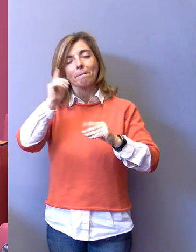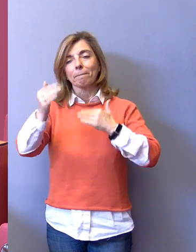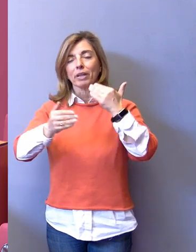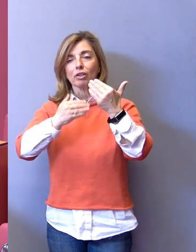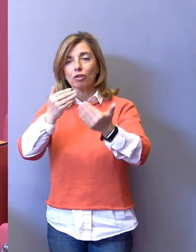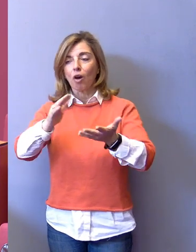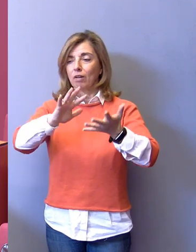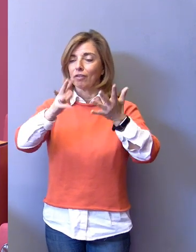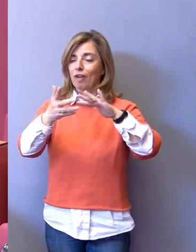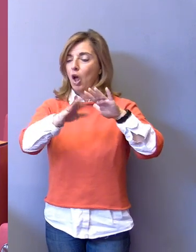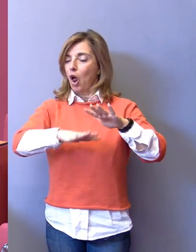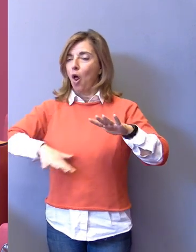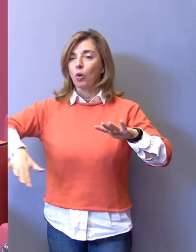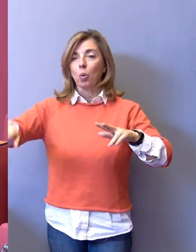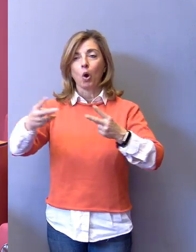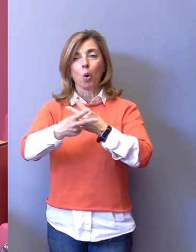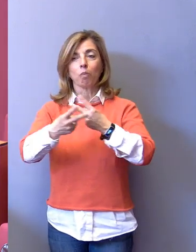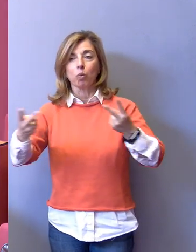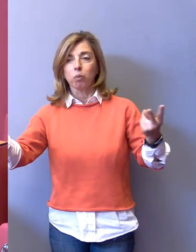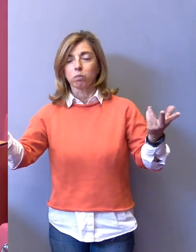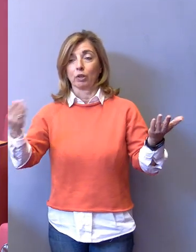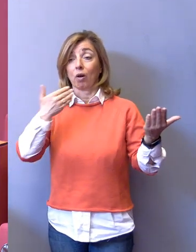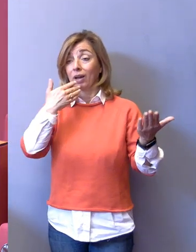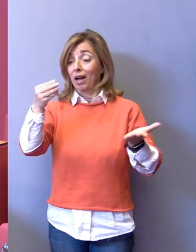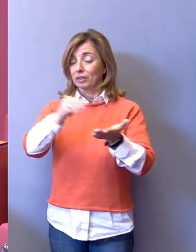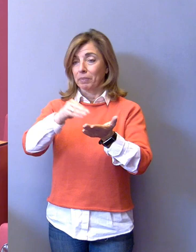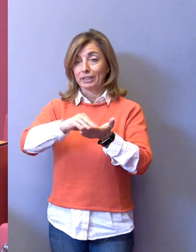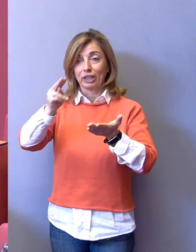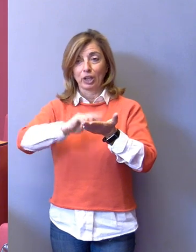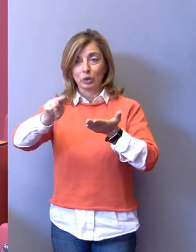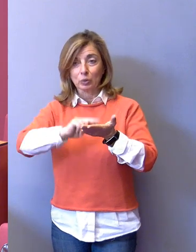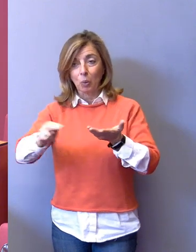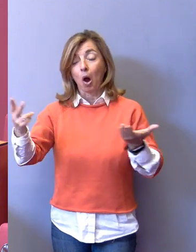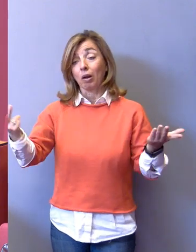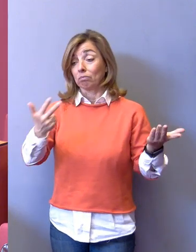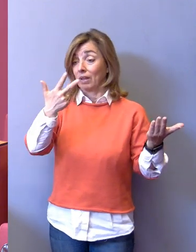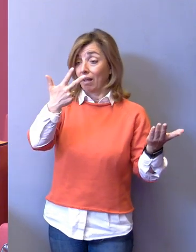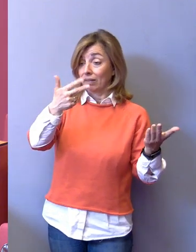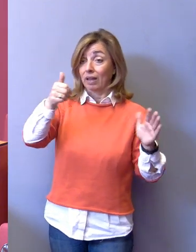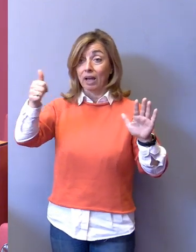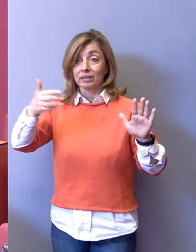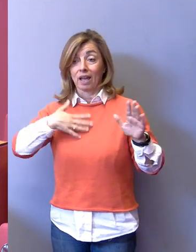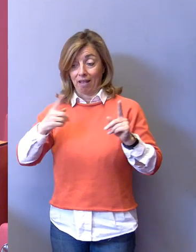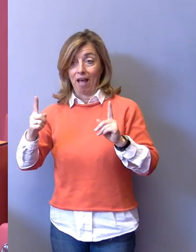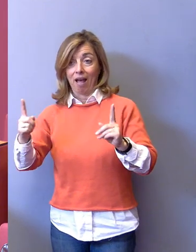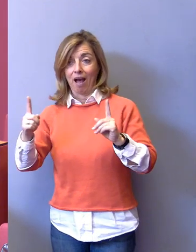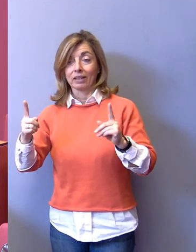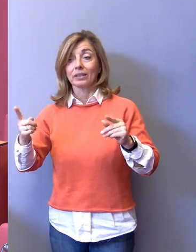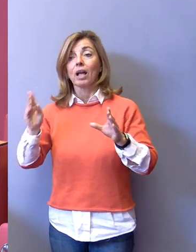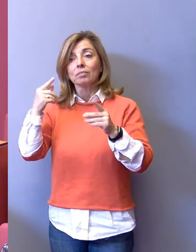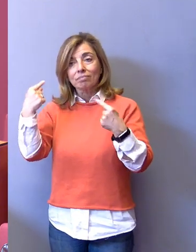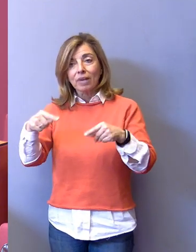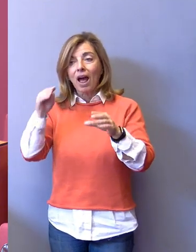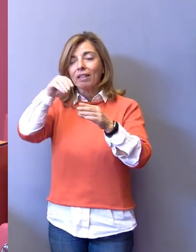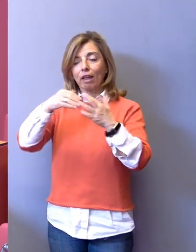di scuole tre sei Poi conoscendo anche le realtà che ci sono sul territorio avere un asilo una scuola materna dentro un parco